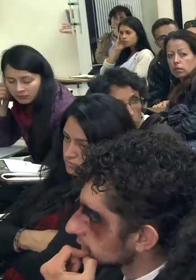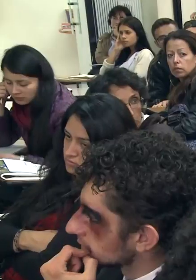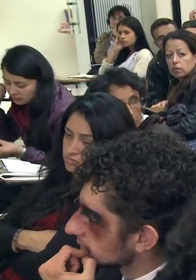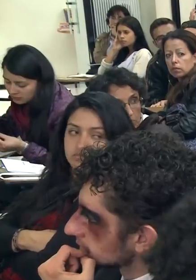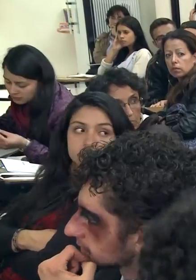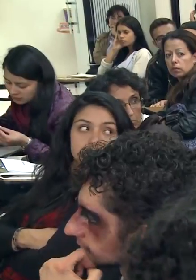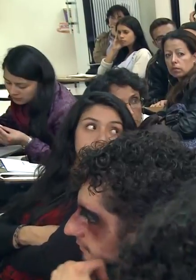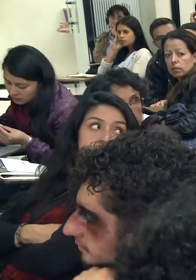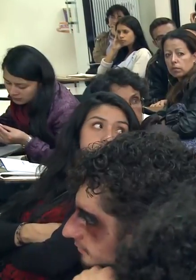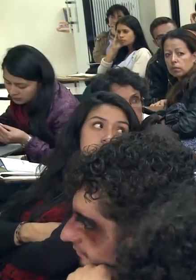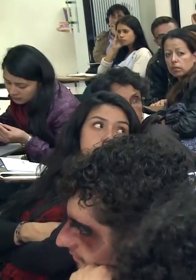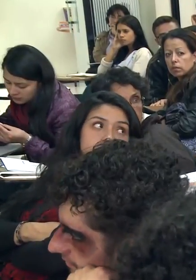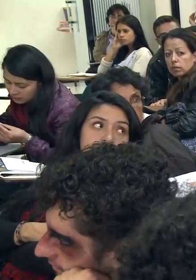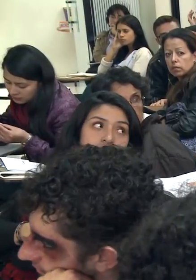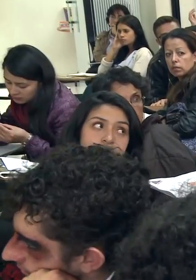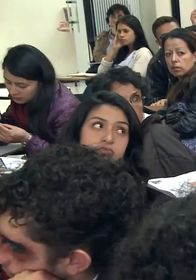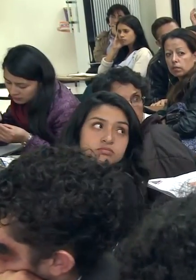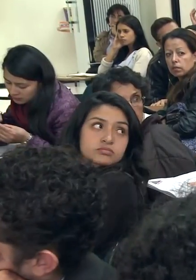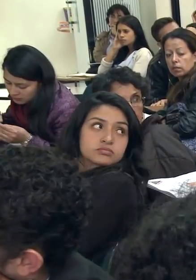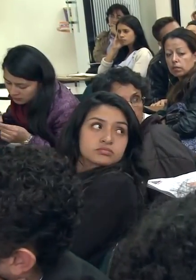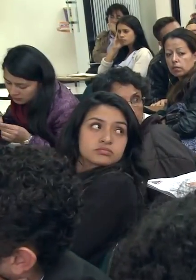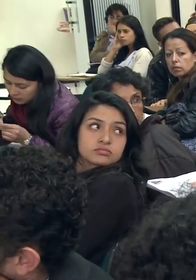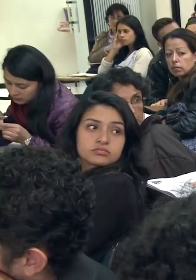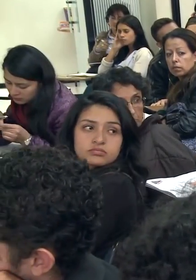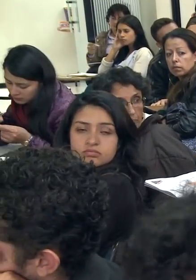en las comunidades barriales del sur de Bogotá.